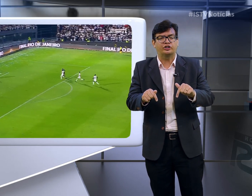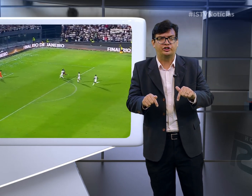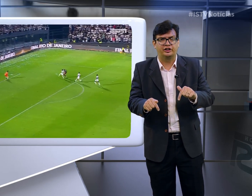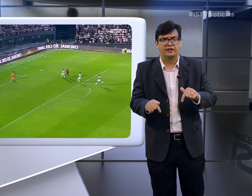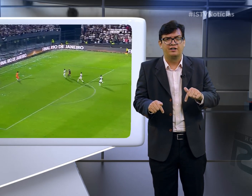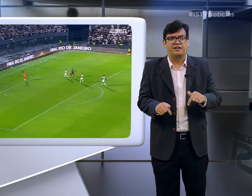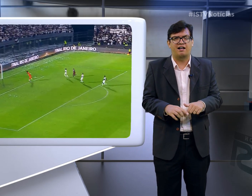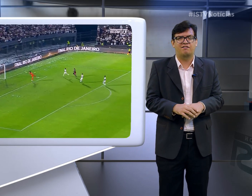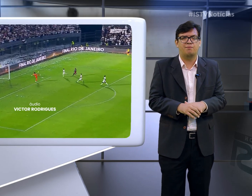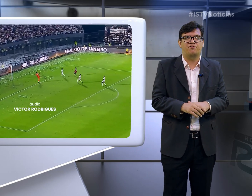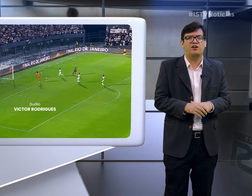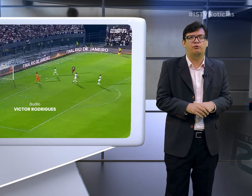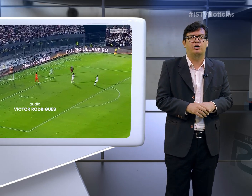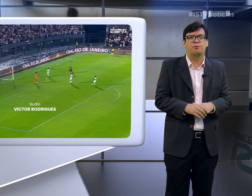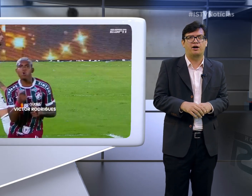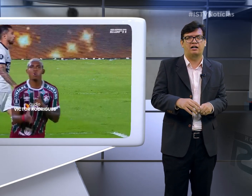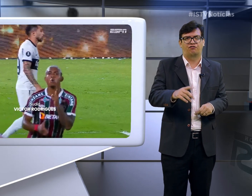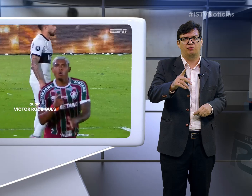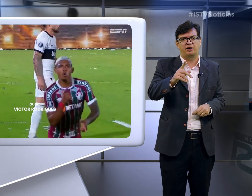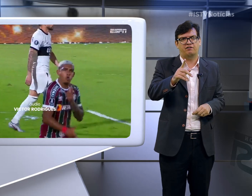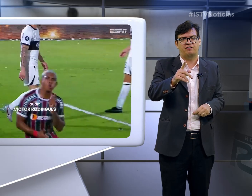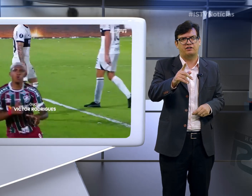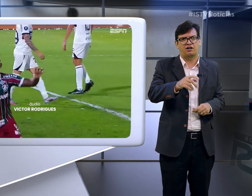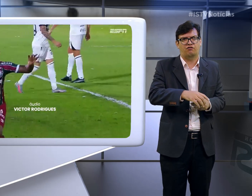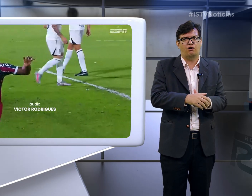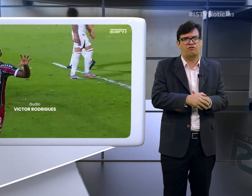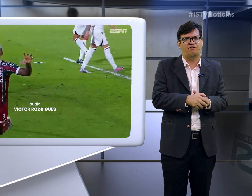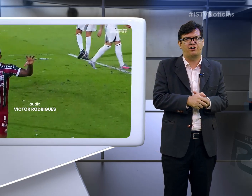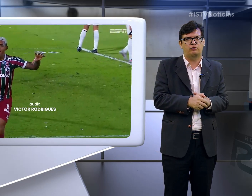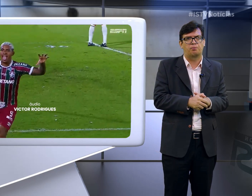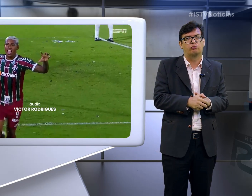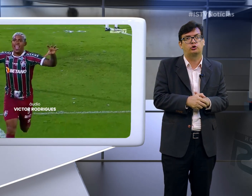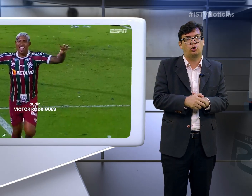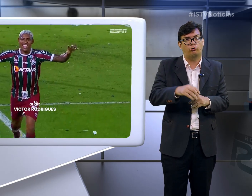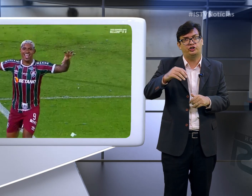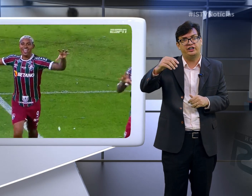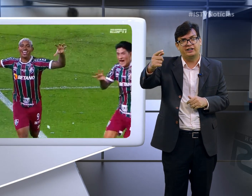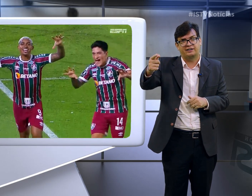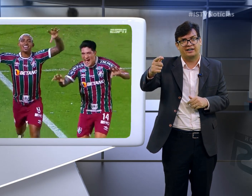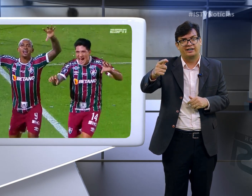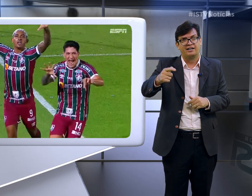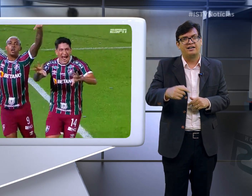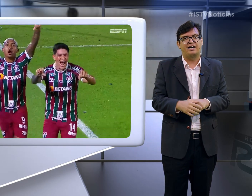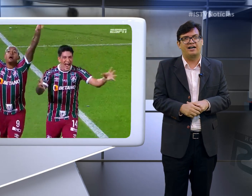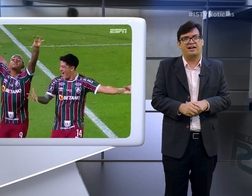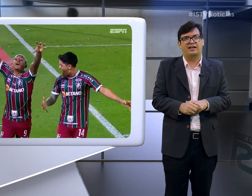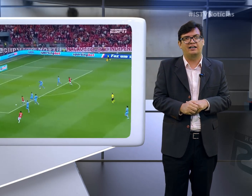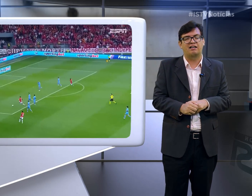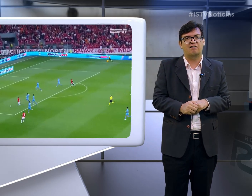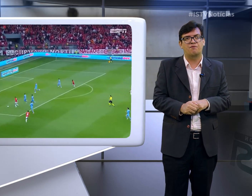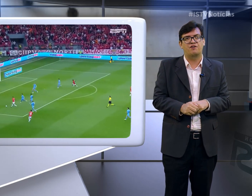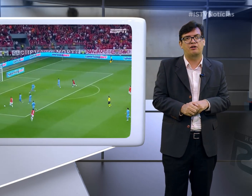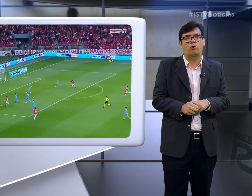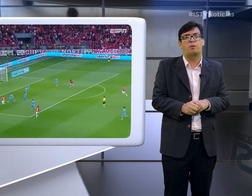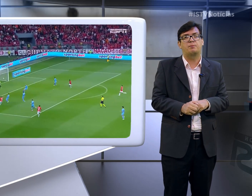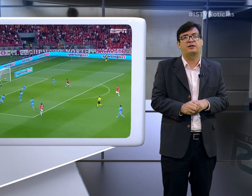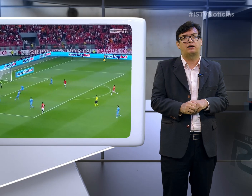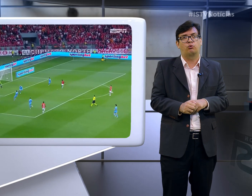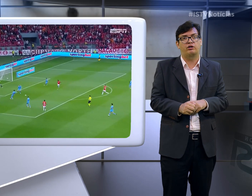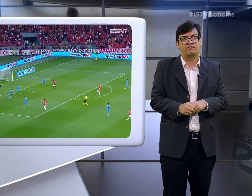hoje na semifinal do campeonato. Fluminense e Internacional se enfrentam pelo jogo de ida da semifinal da Copa Libertadores